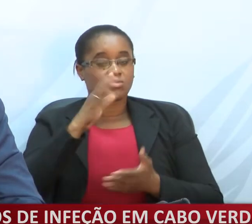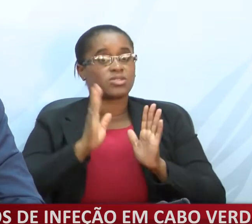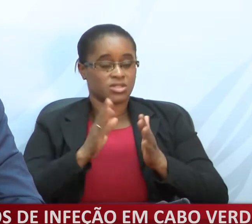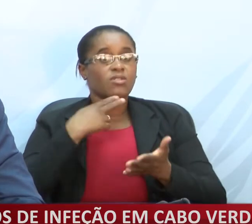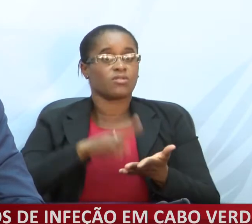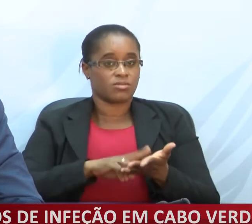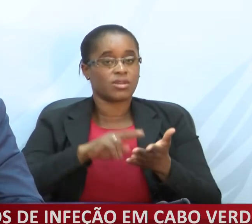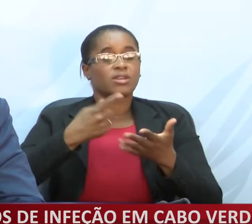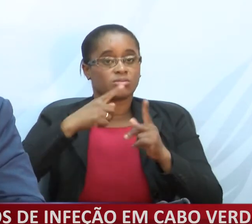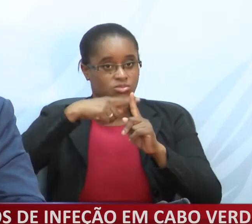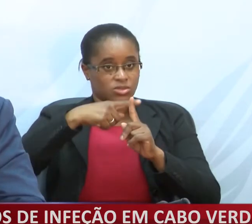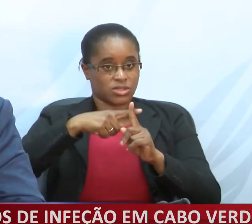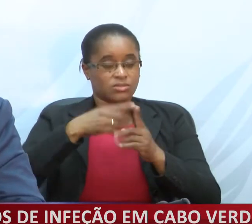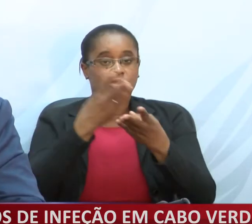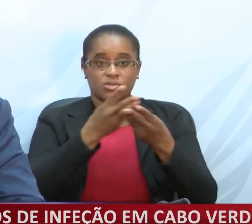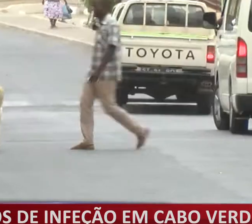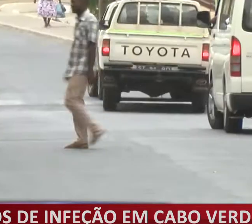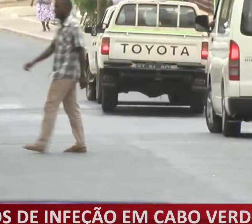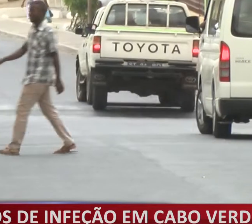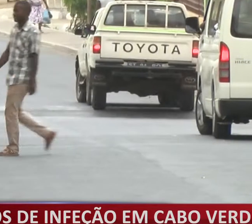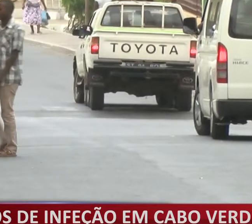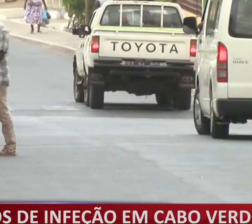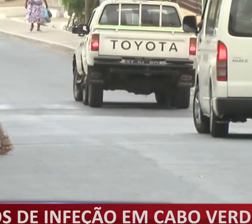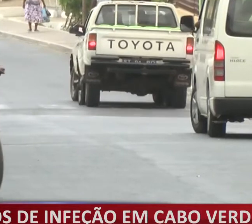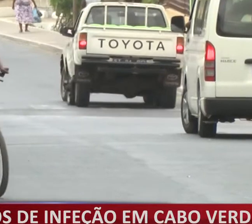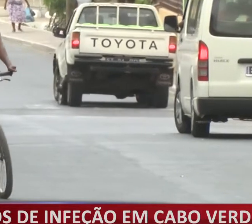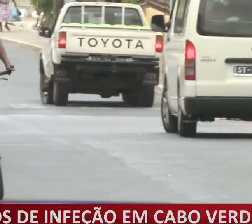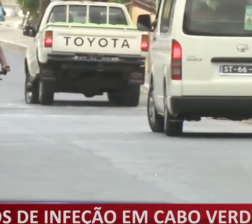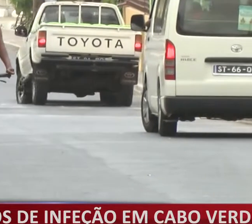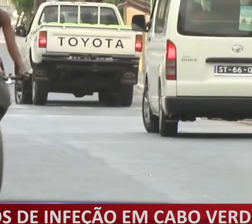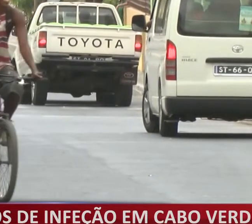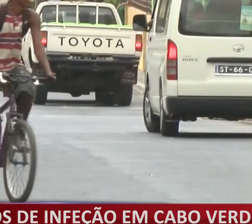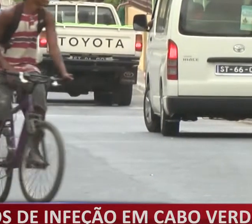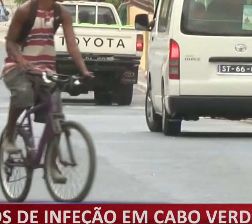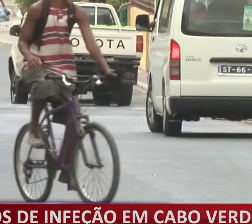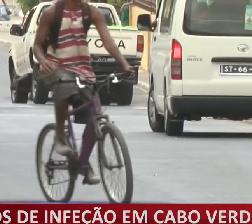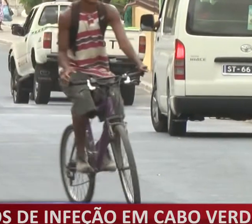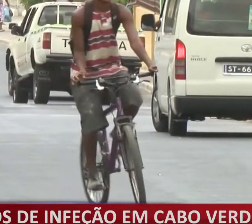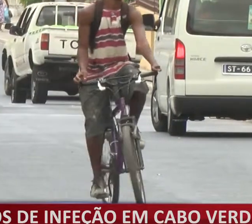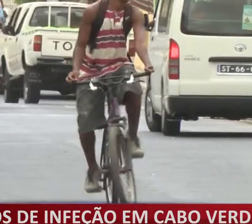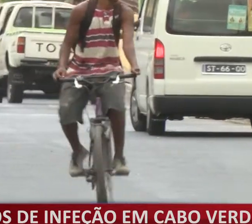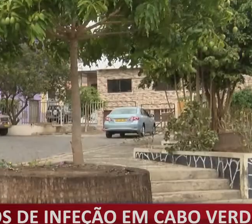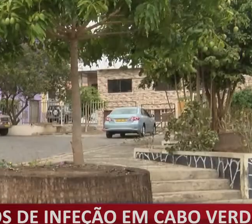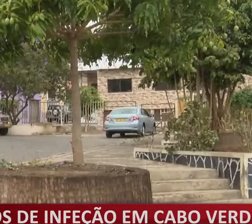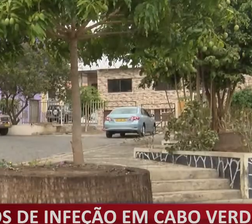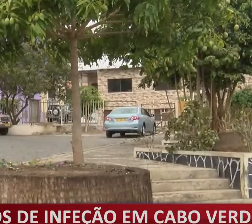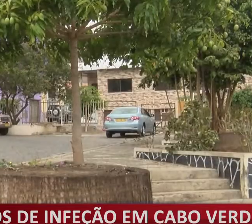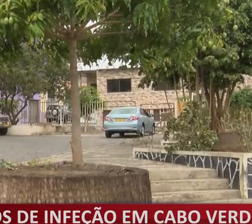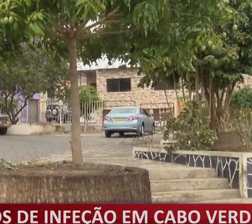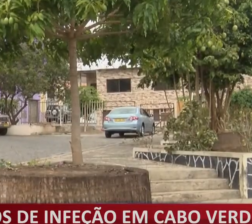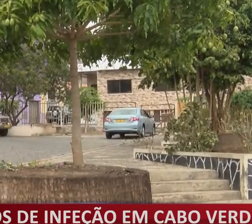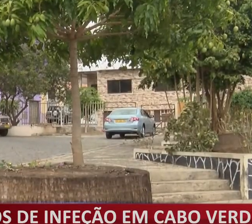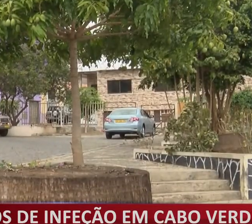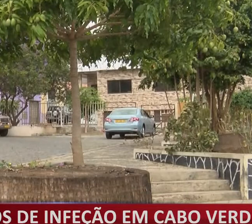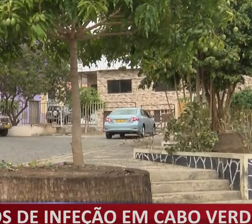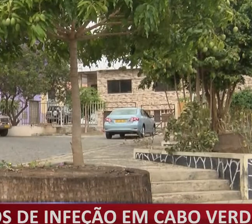continuam se dando resultado positivo. De assinalar que, portanto, o Conselho de São Domingos, a